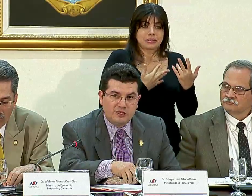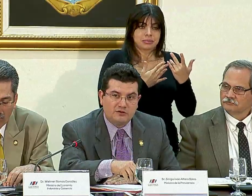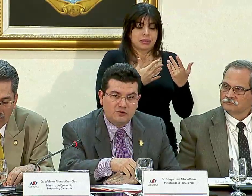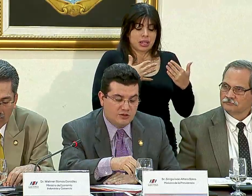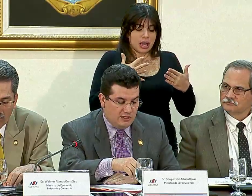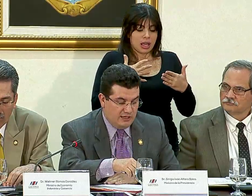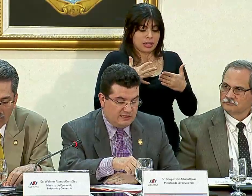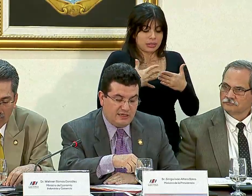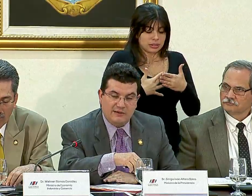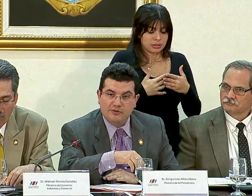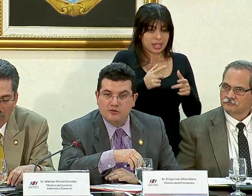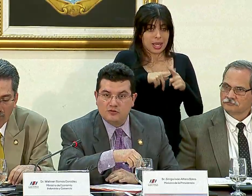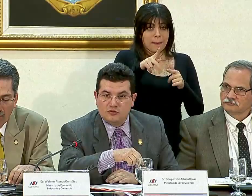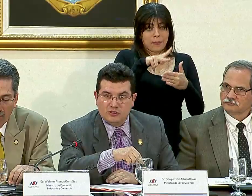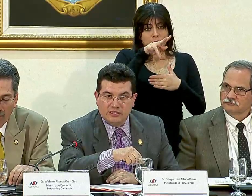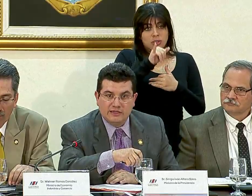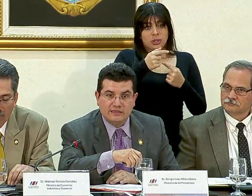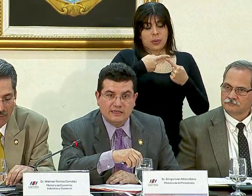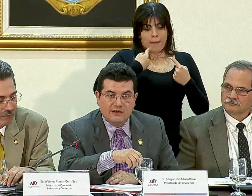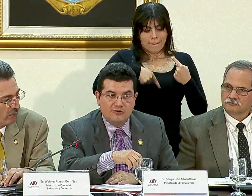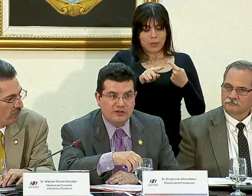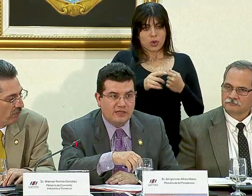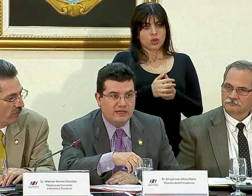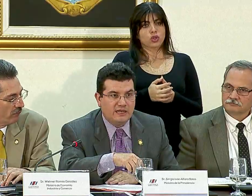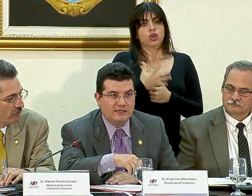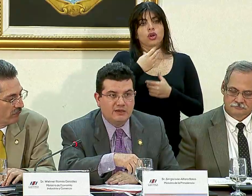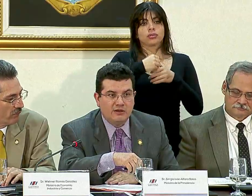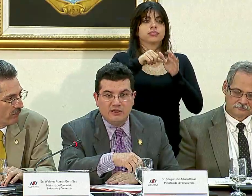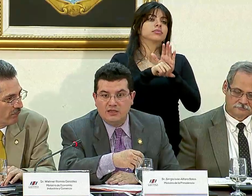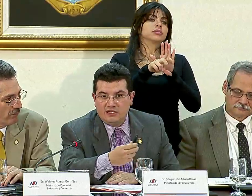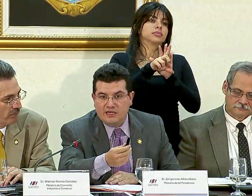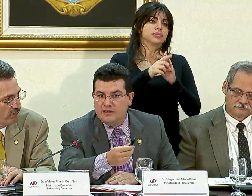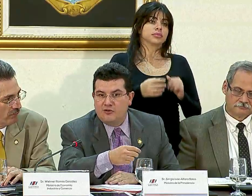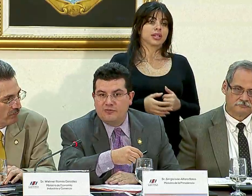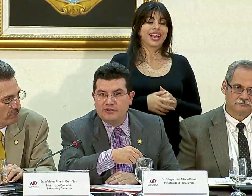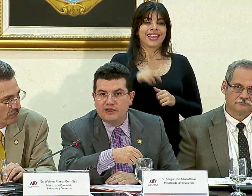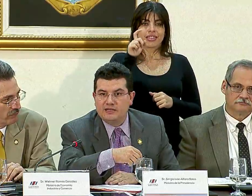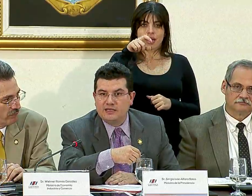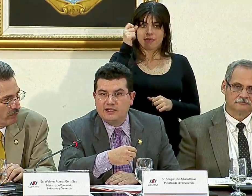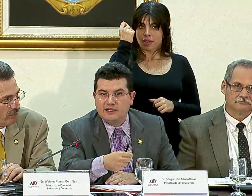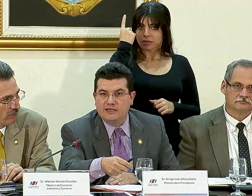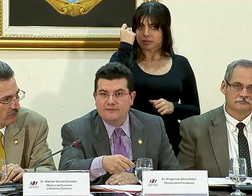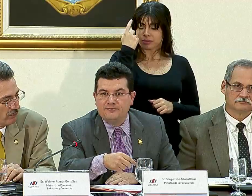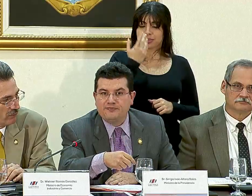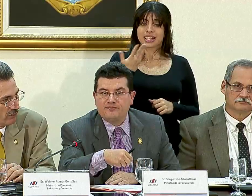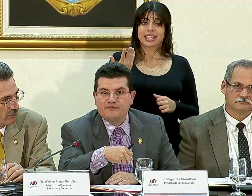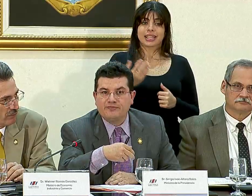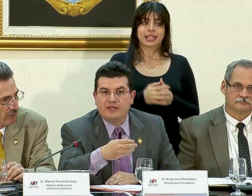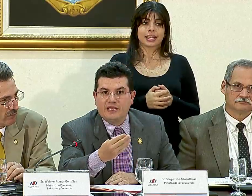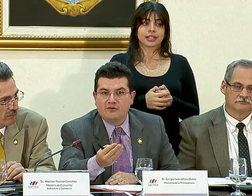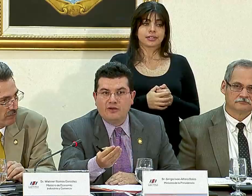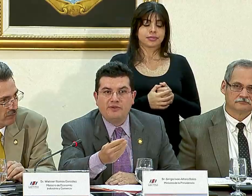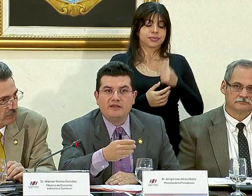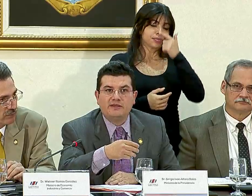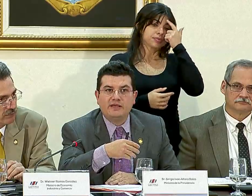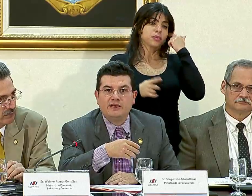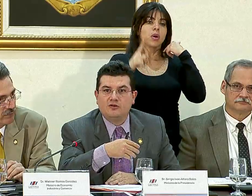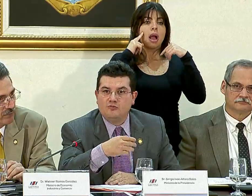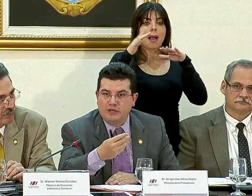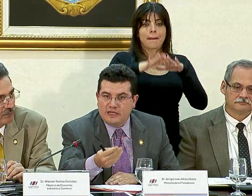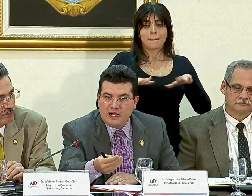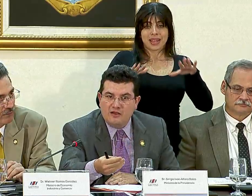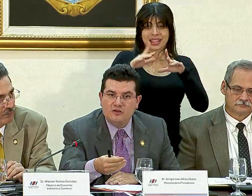y el proyecto estará pronto en la corriente legislativa y hay que comprender que en un